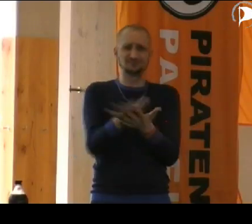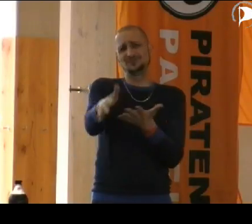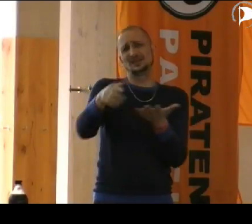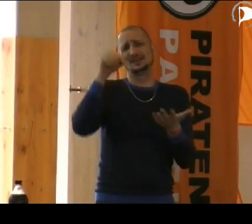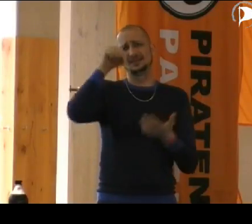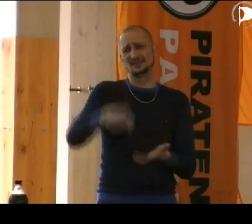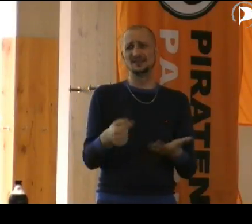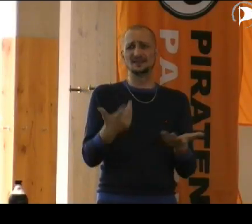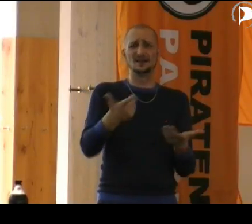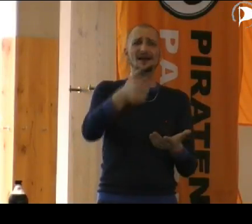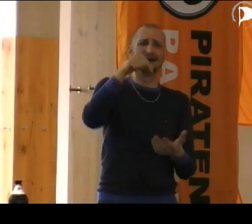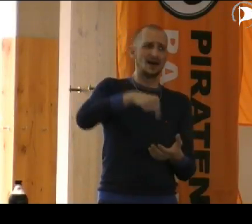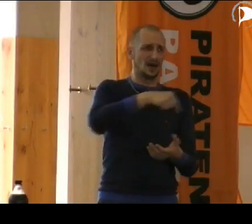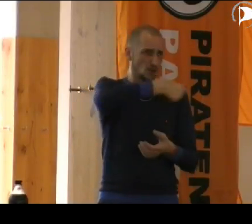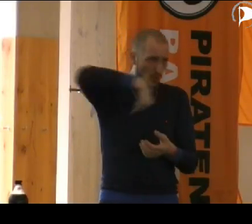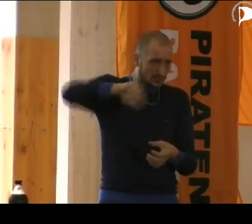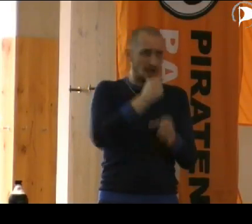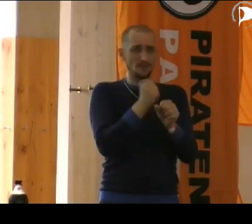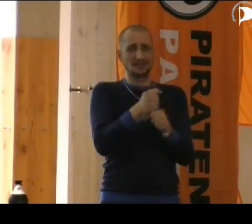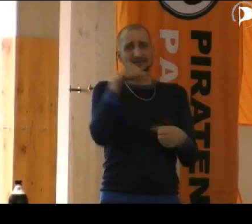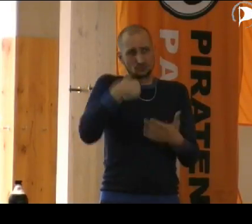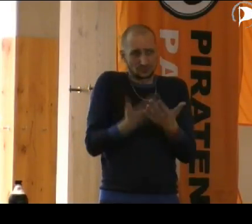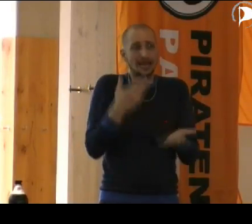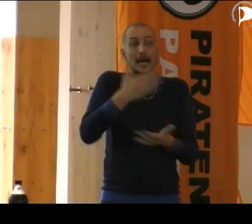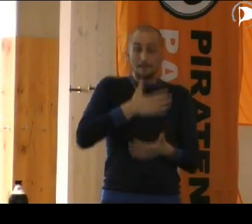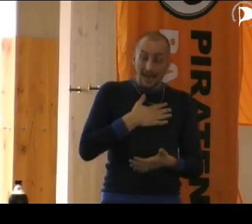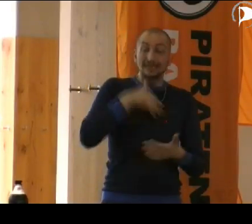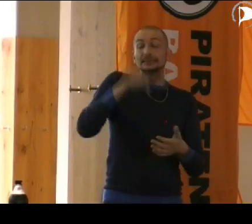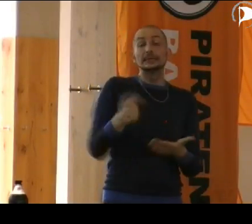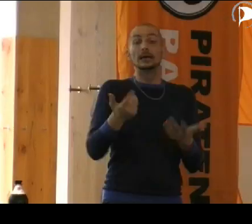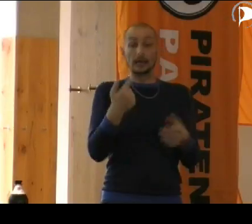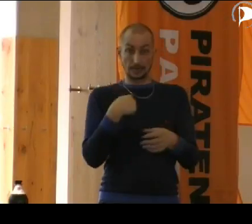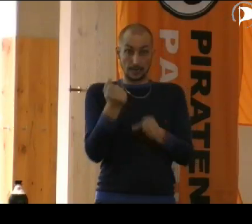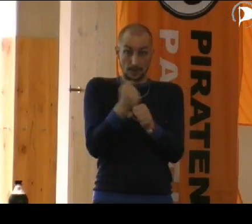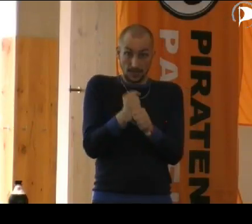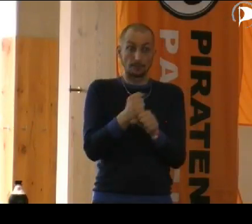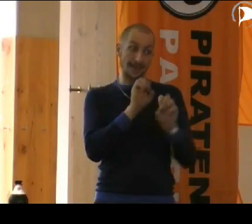ergebnis halver mai fertig gewesen